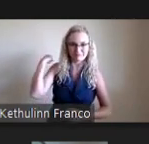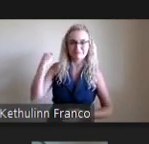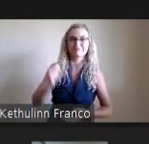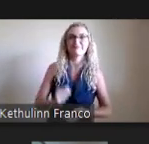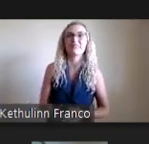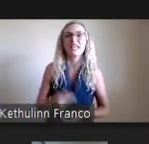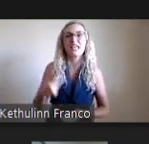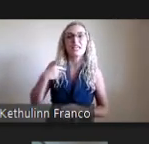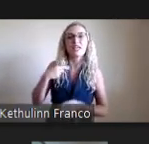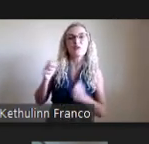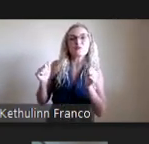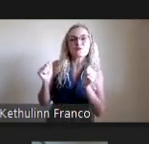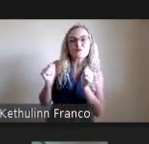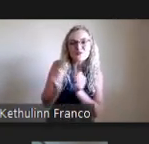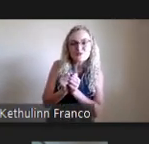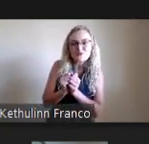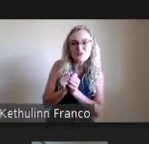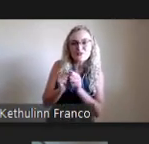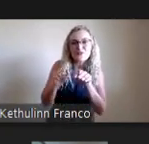o Jonatas.